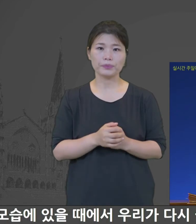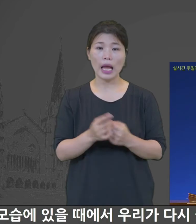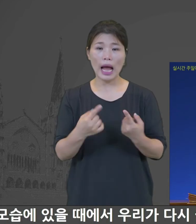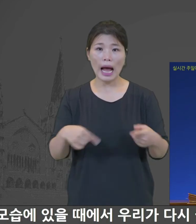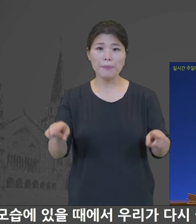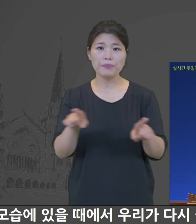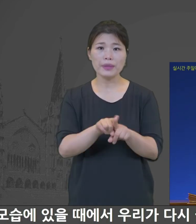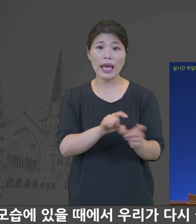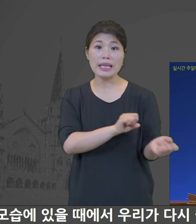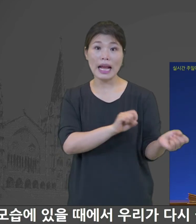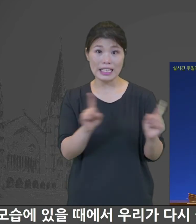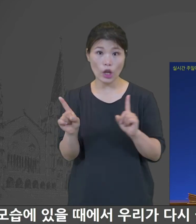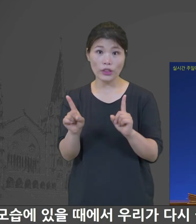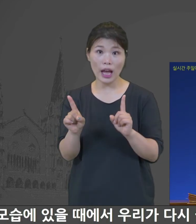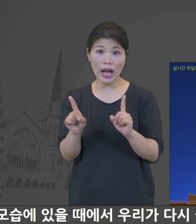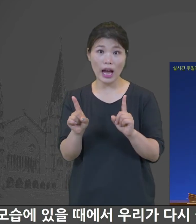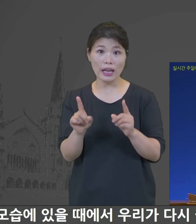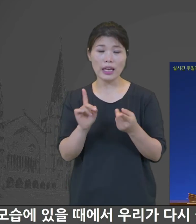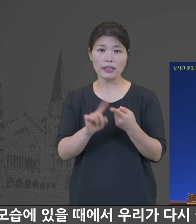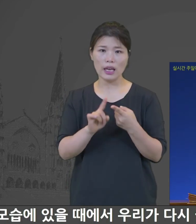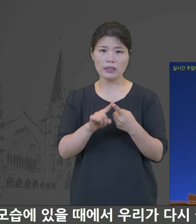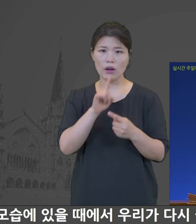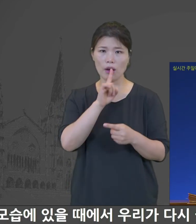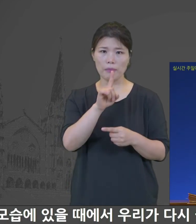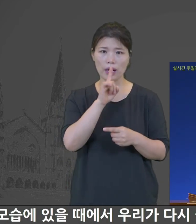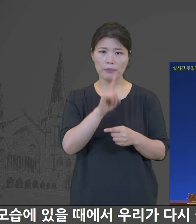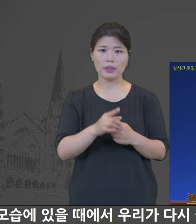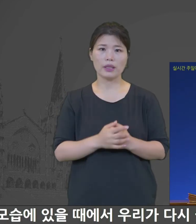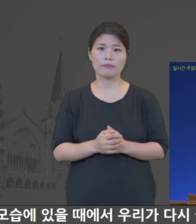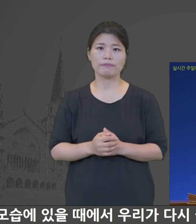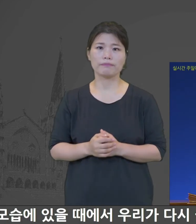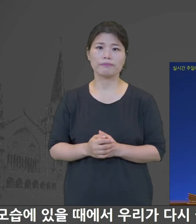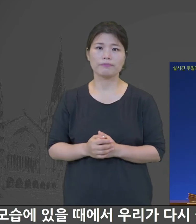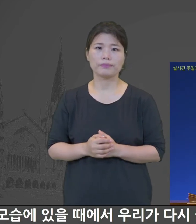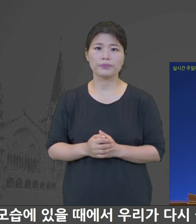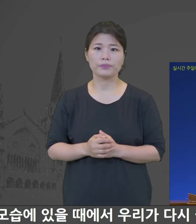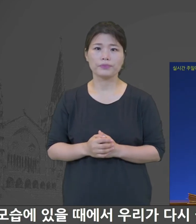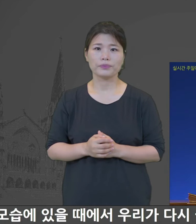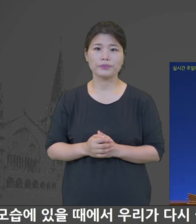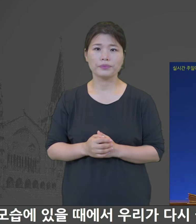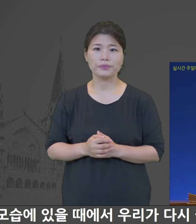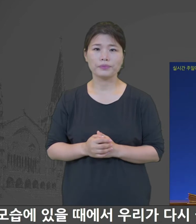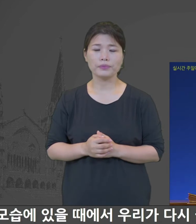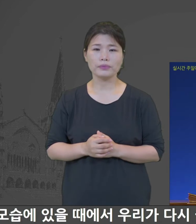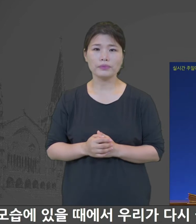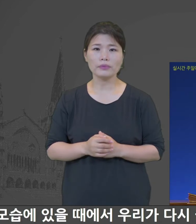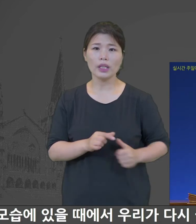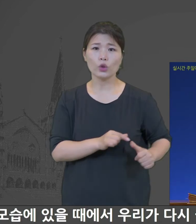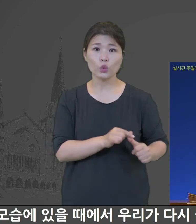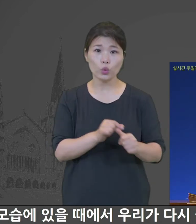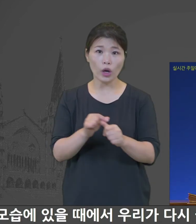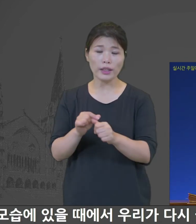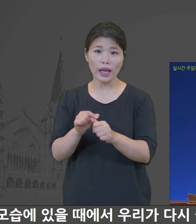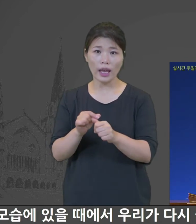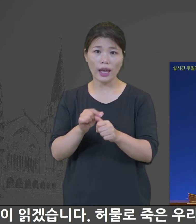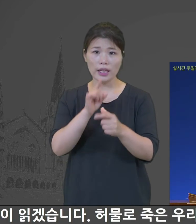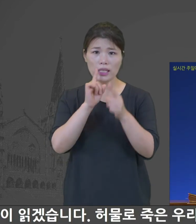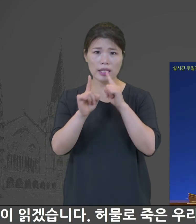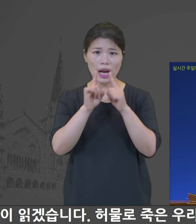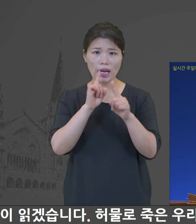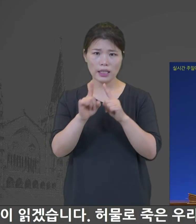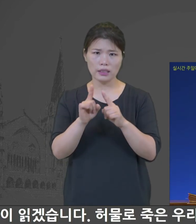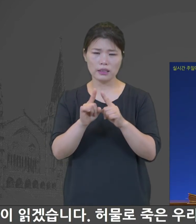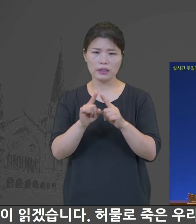살리셨다, 이 부분을 강조하고 있습니다. 자, 여러분, 구원의 이야기는요, 우리가 죽었다는